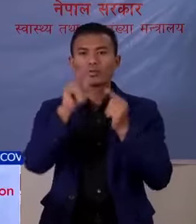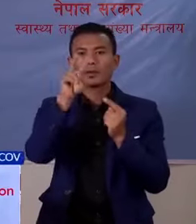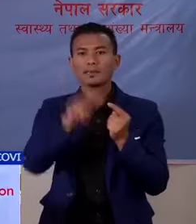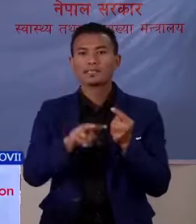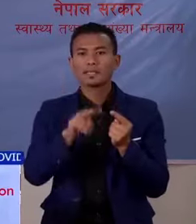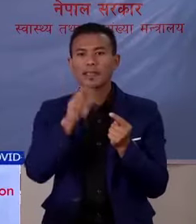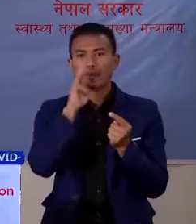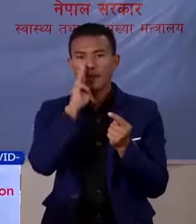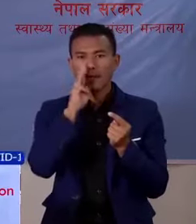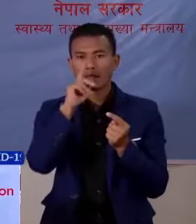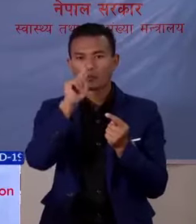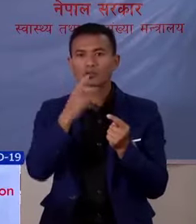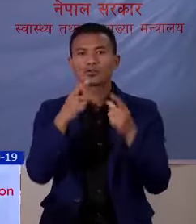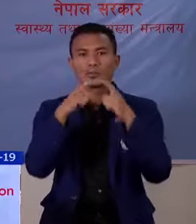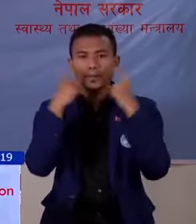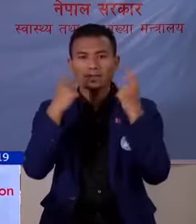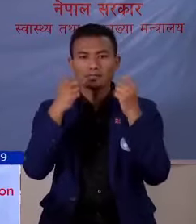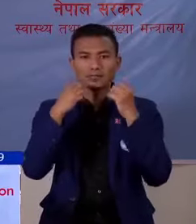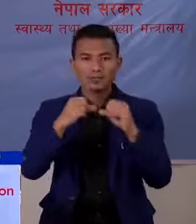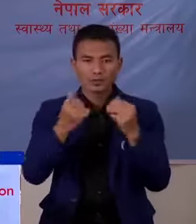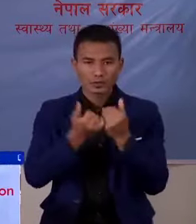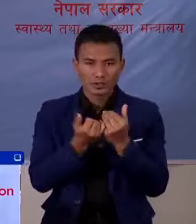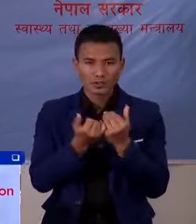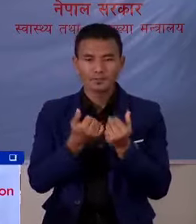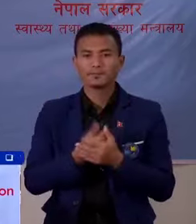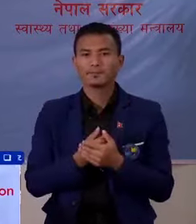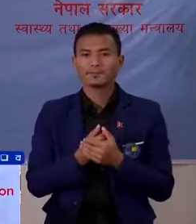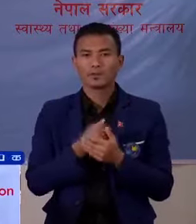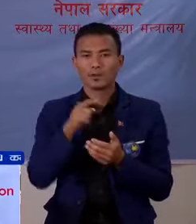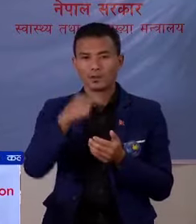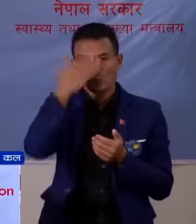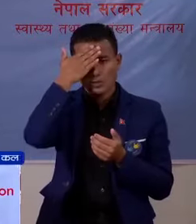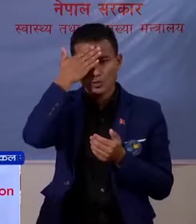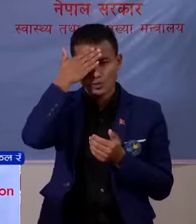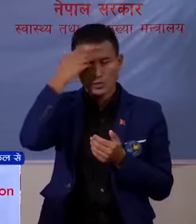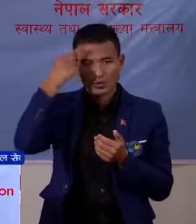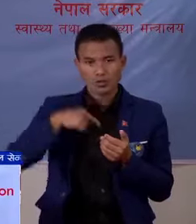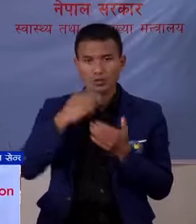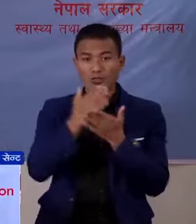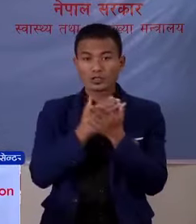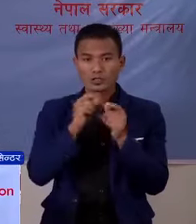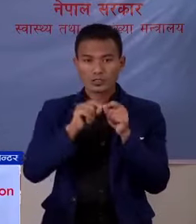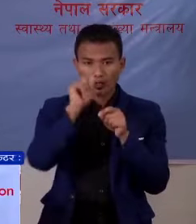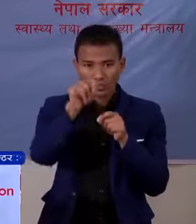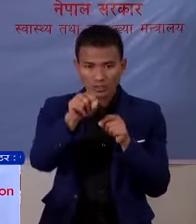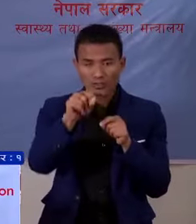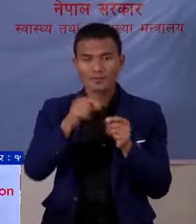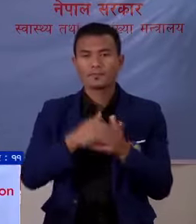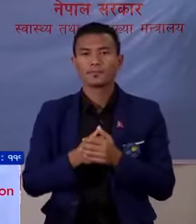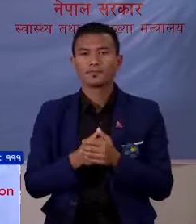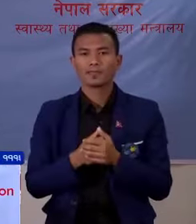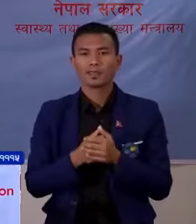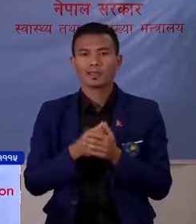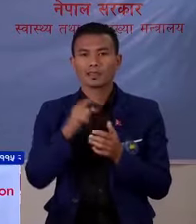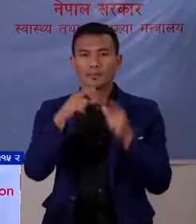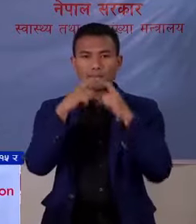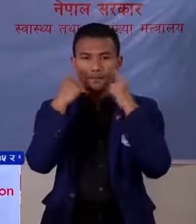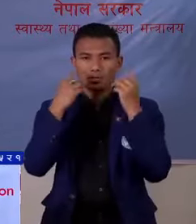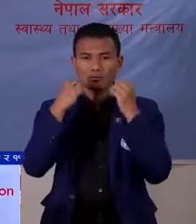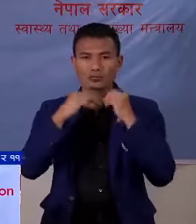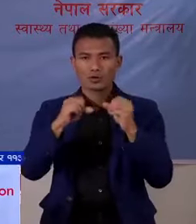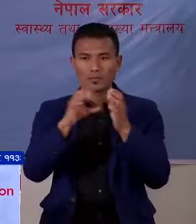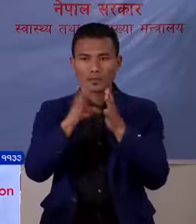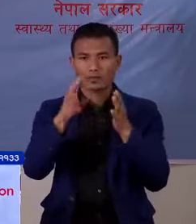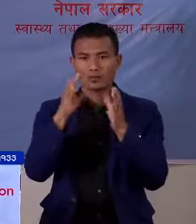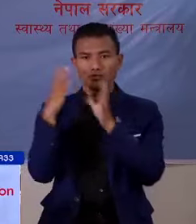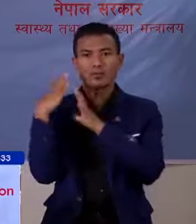अवस्थामा कस्ता खाले मास्कहरू लगाउने, यो रोग हाम्रो कसरी सर्छ एक व्यक्तिबाट अर्को व्यक्तिमा, जसमा यो मास्कको प्रयोगले